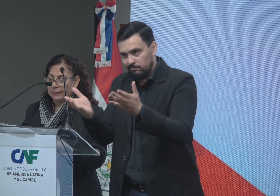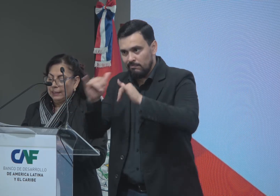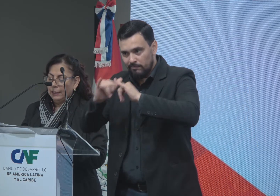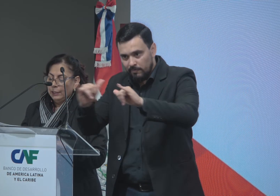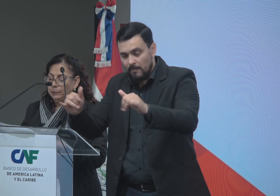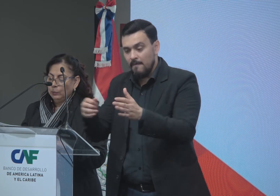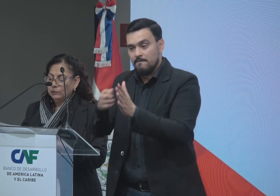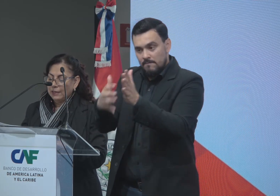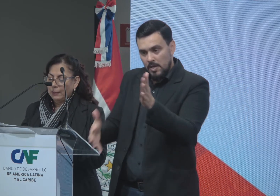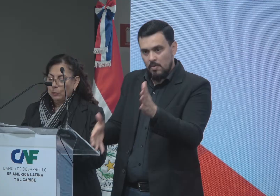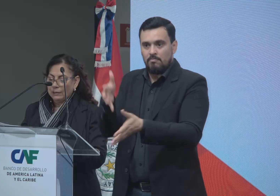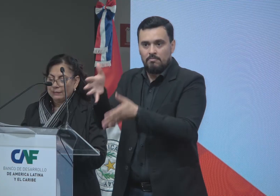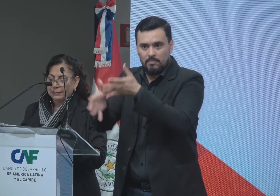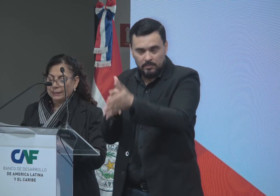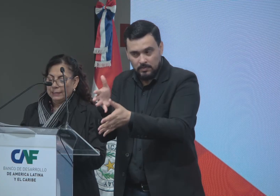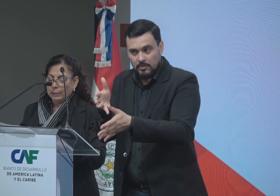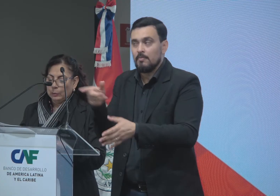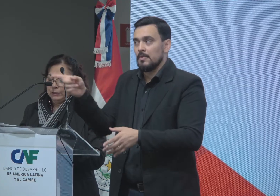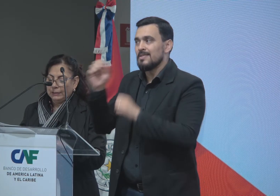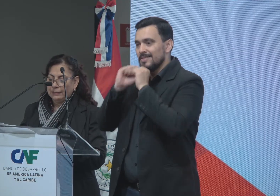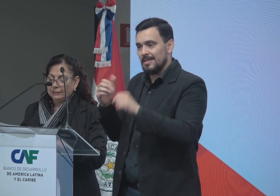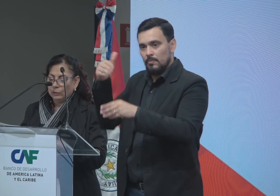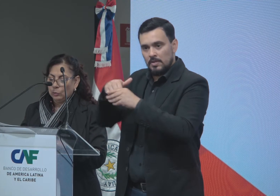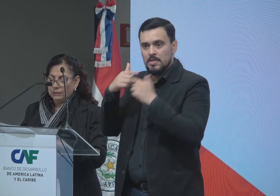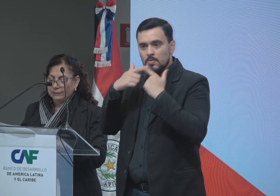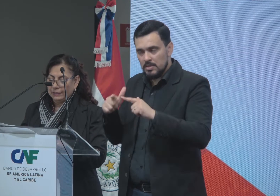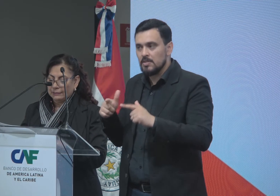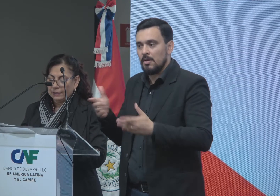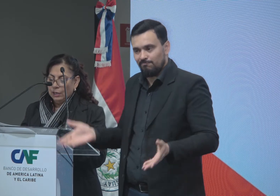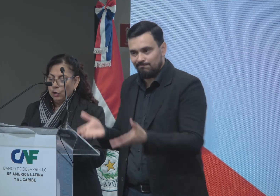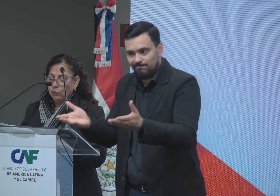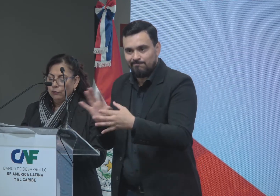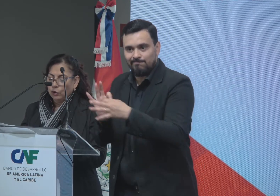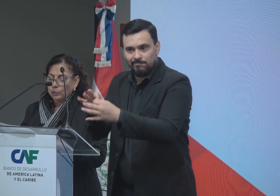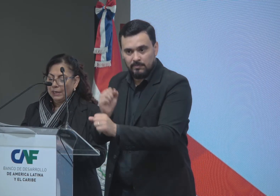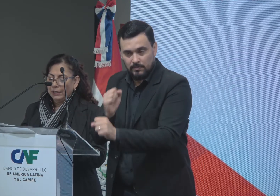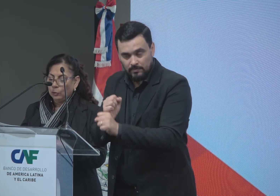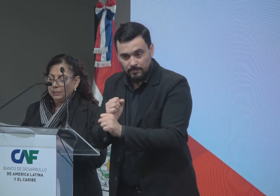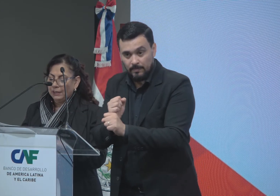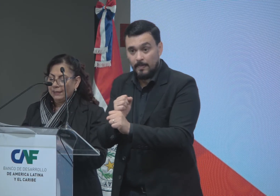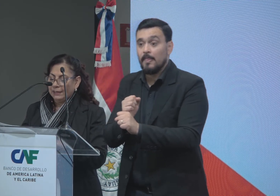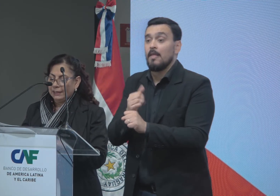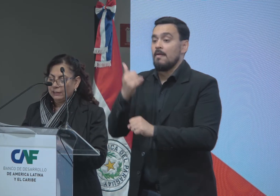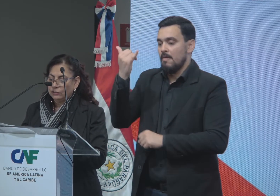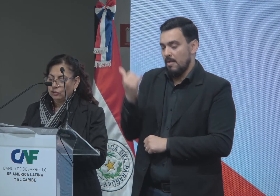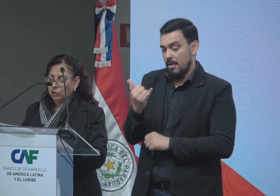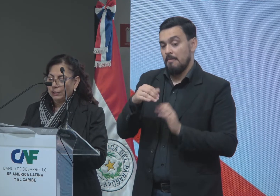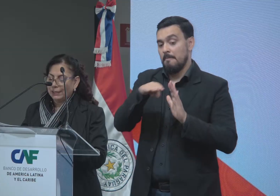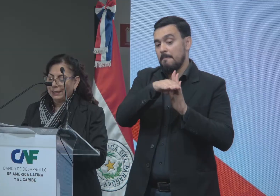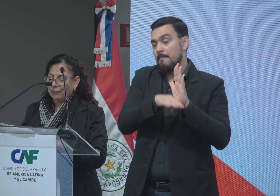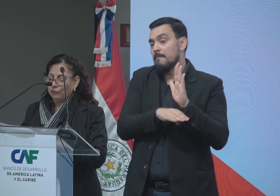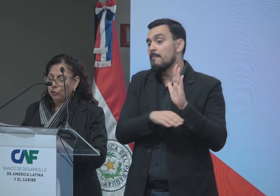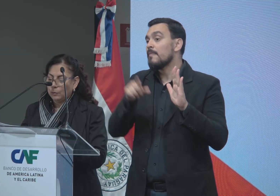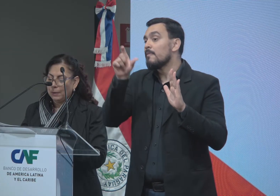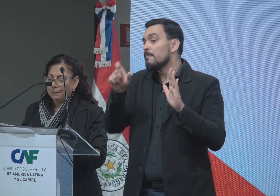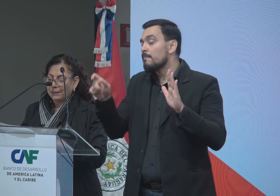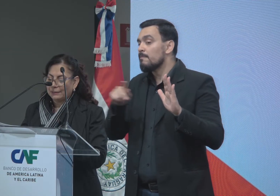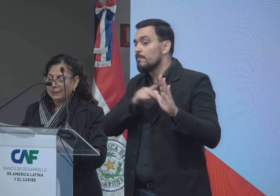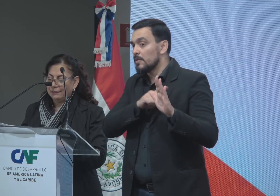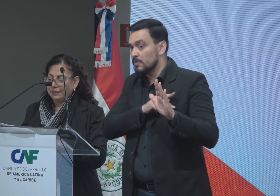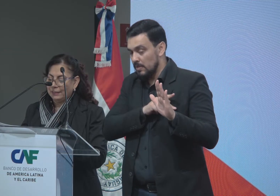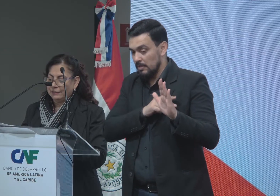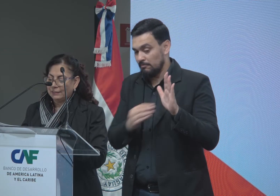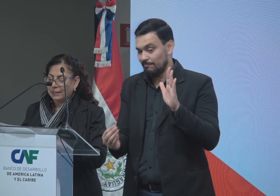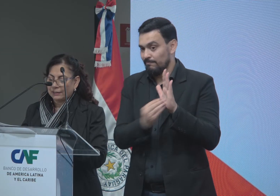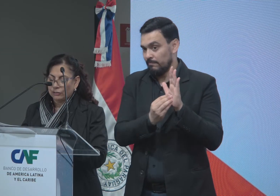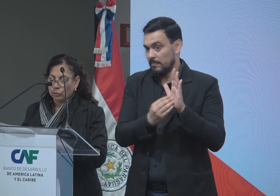lingüística impulsada por la Secretaría de Políticas Lingüísticas, conforme a la nómina de anexo que forma parte